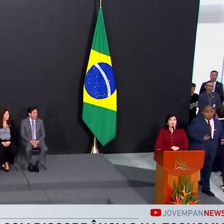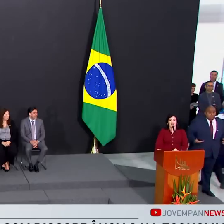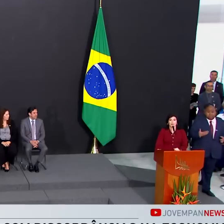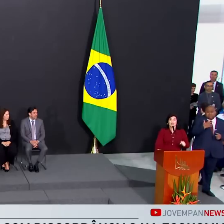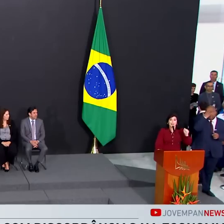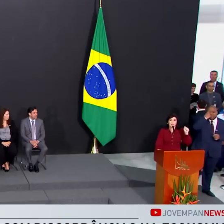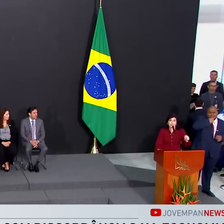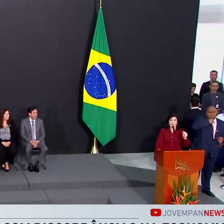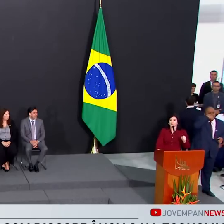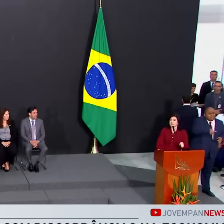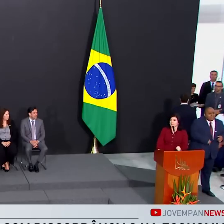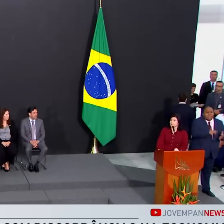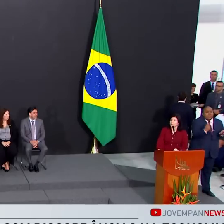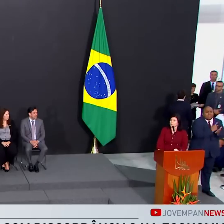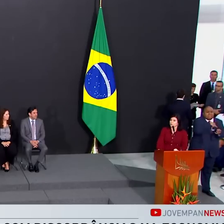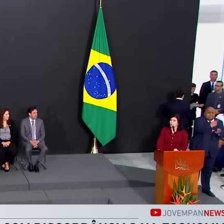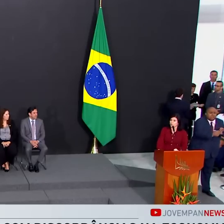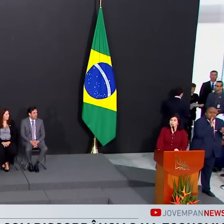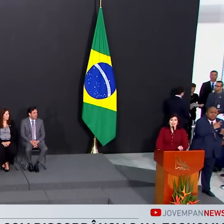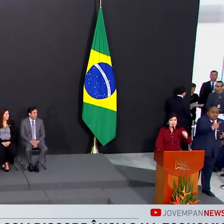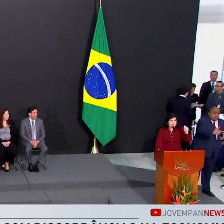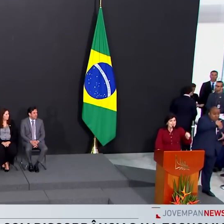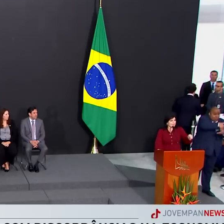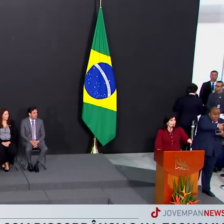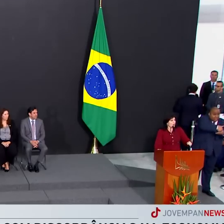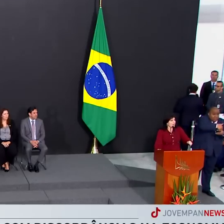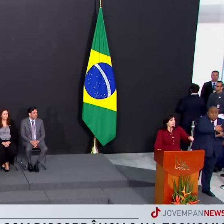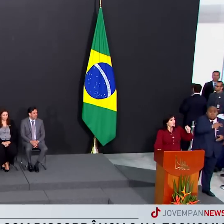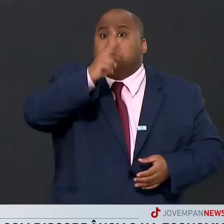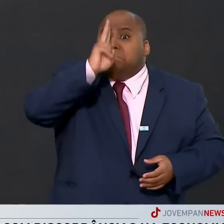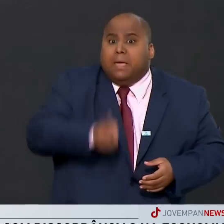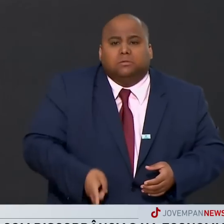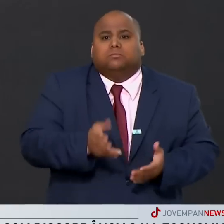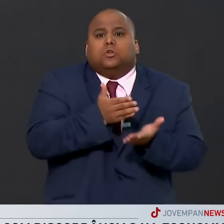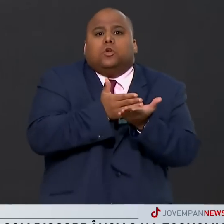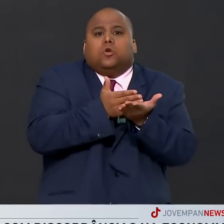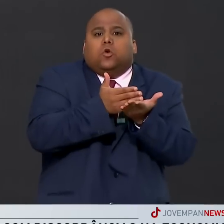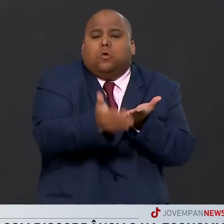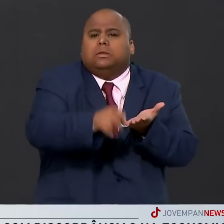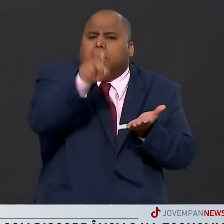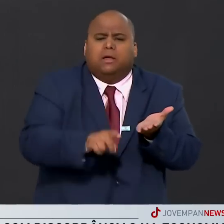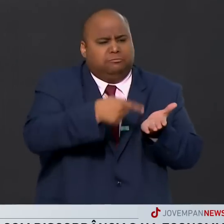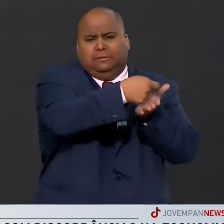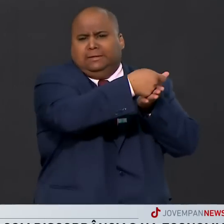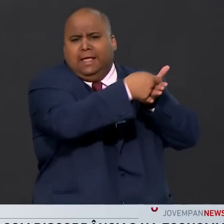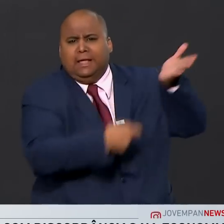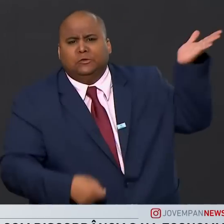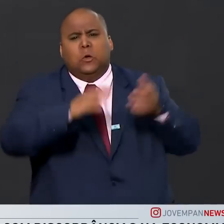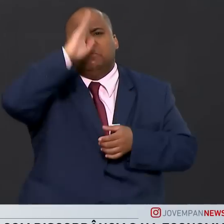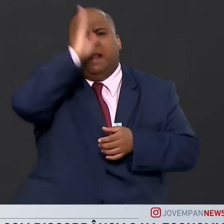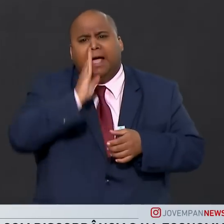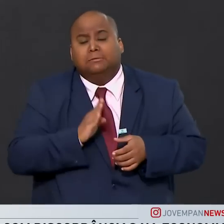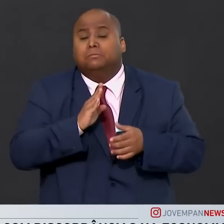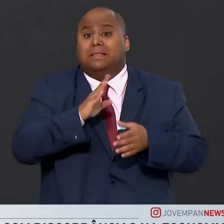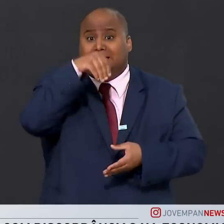muitos falaram, depois do resultado do segundo turno, na mesma hora eu comecei a redigir um manifesto à nação brasileira.